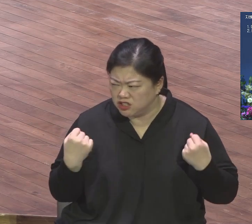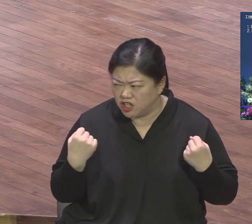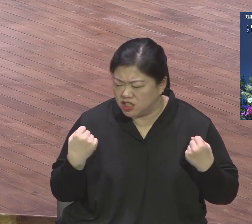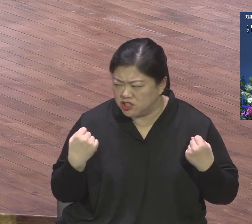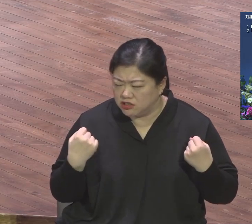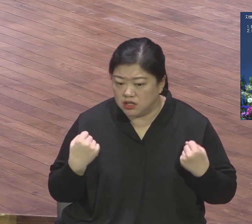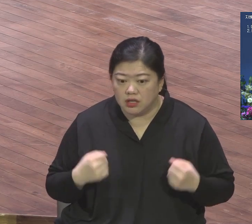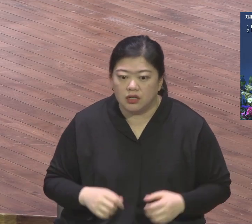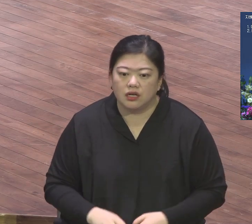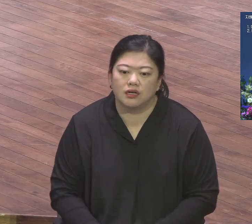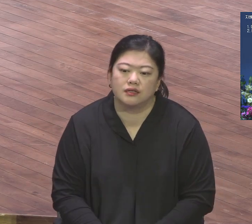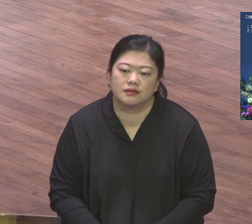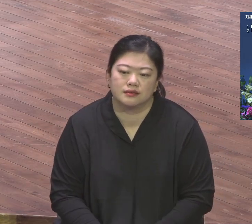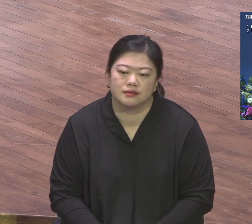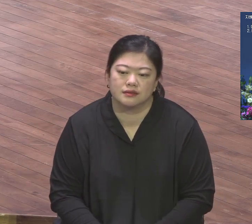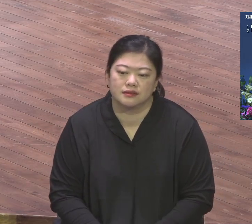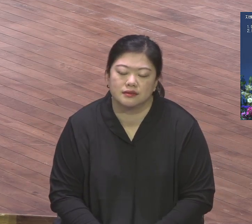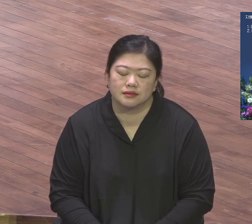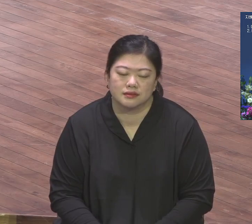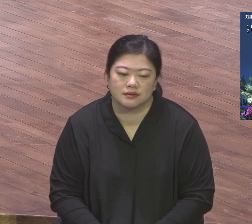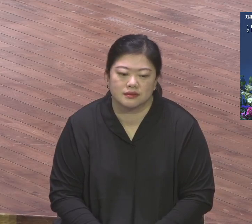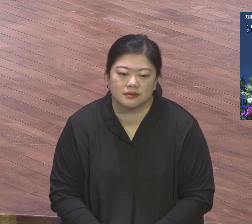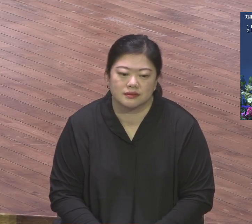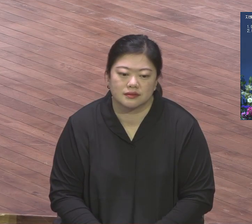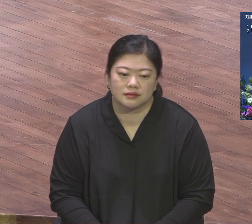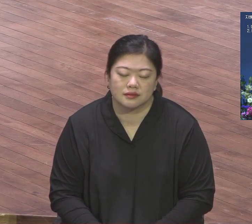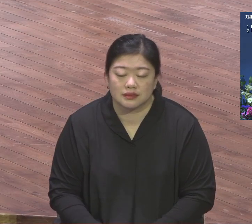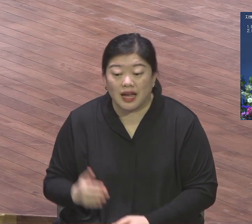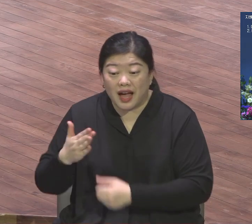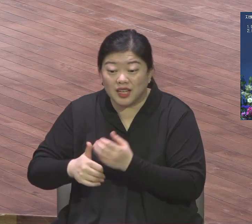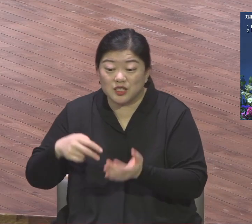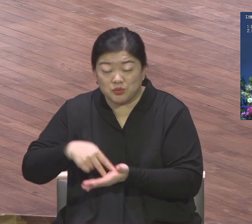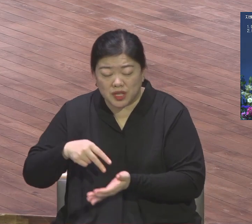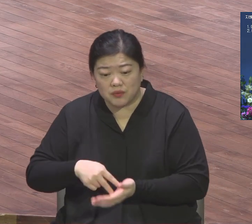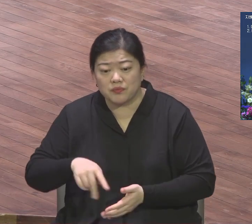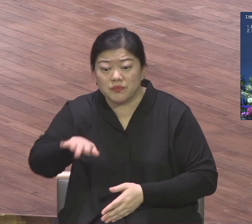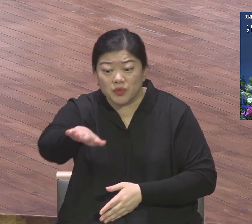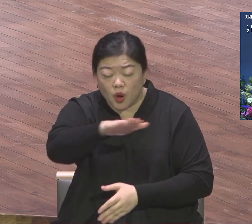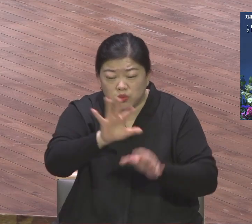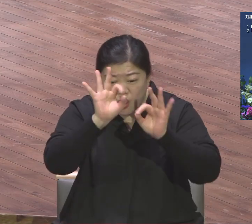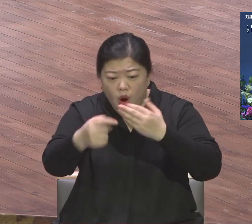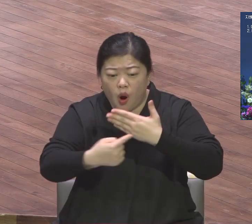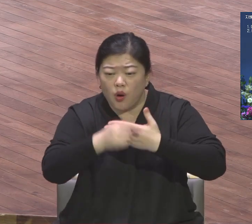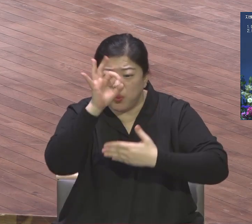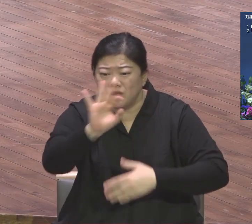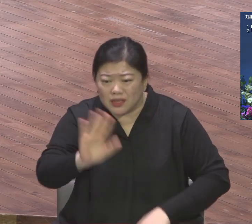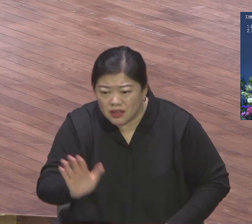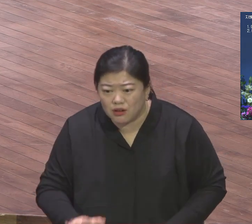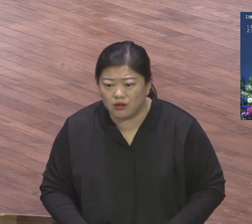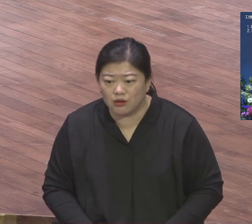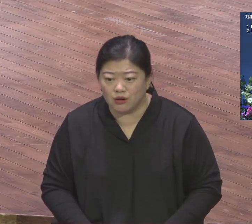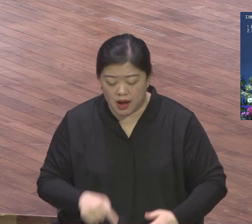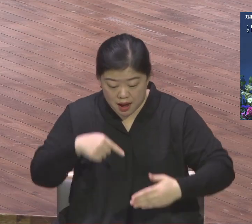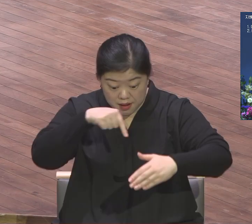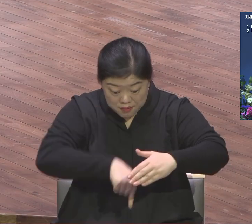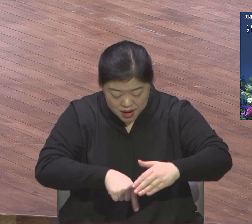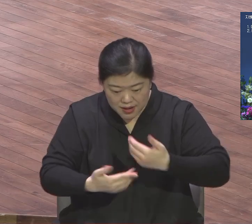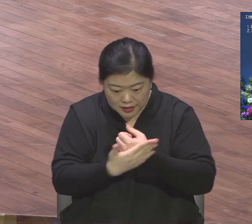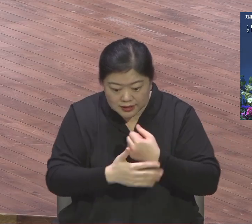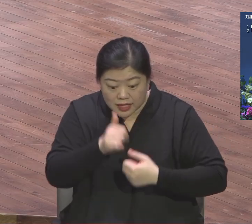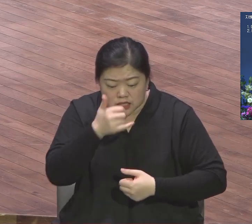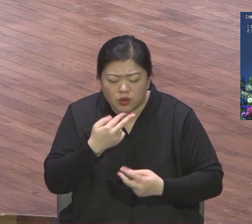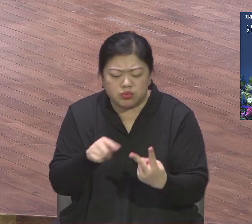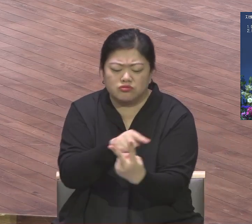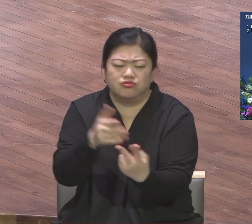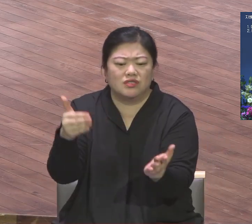보여도, 아무리 정말 행편없는 사람같이 보여도 은혜 받으면 새롭게 된다니까요. 새롭게 확